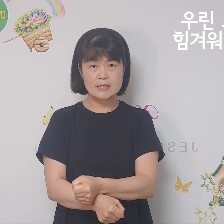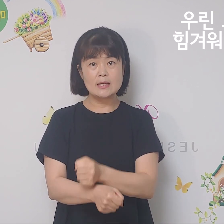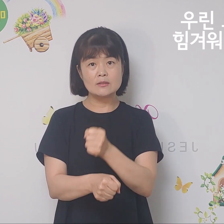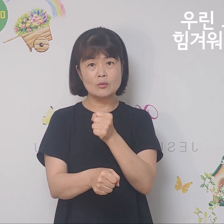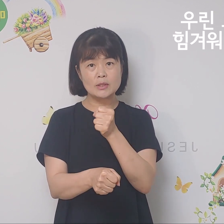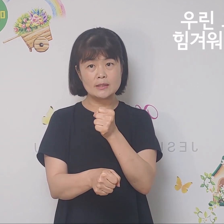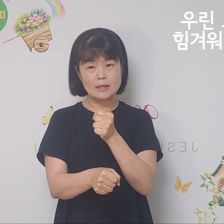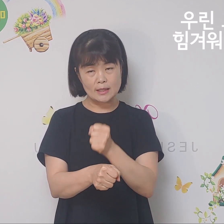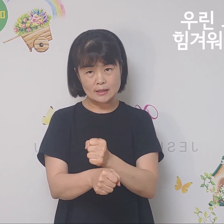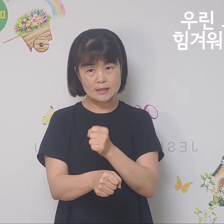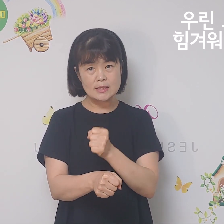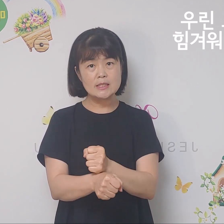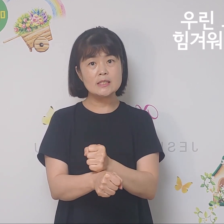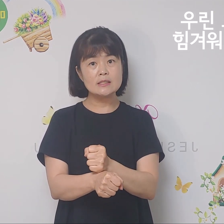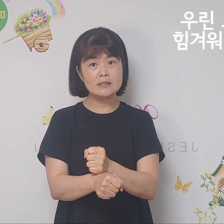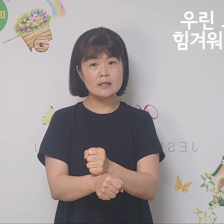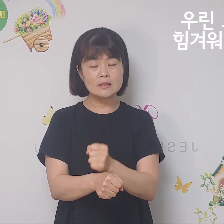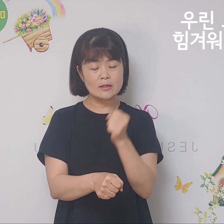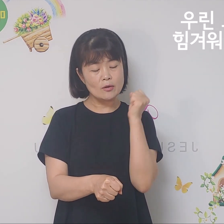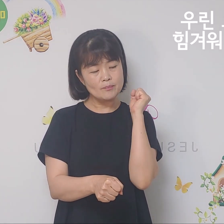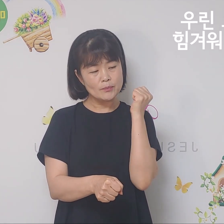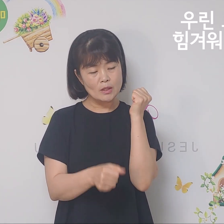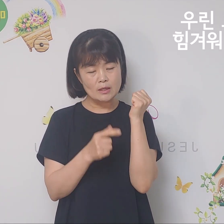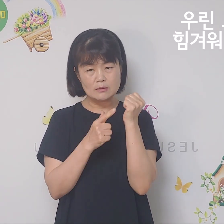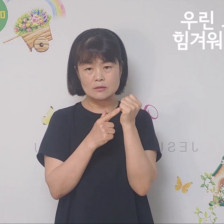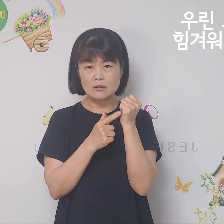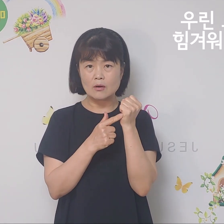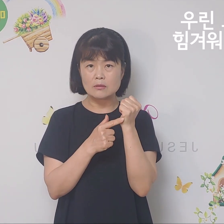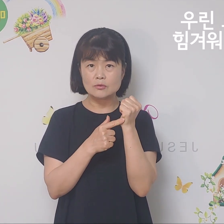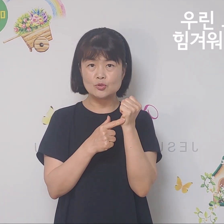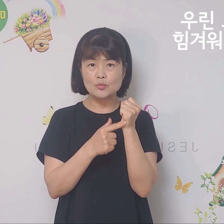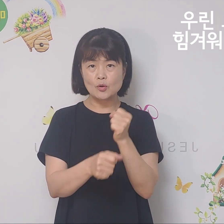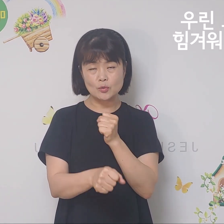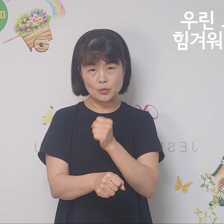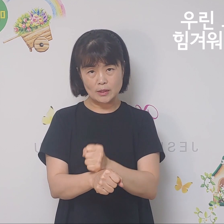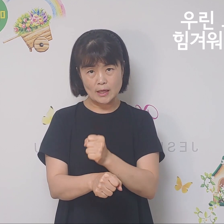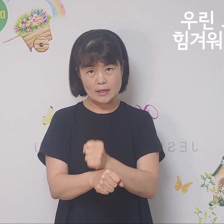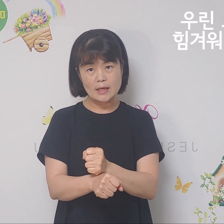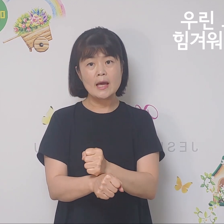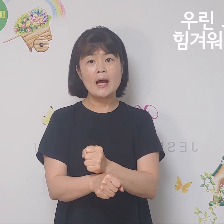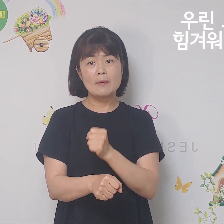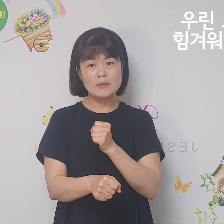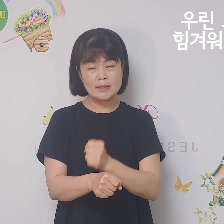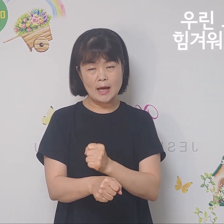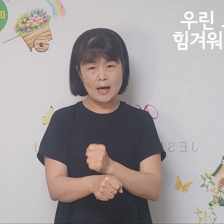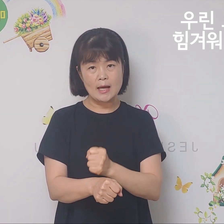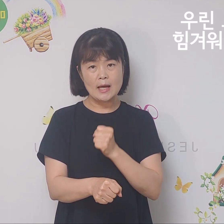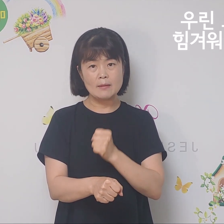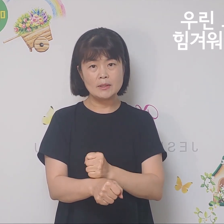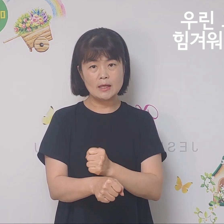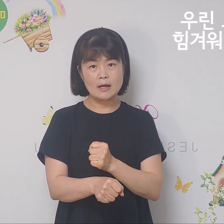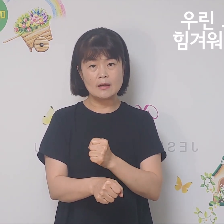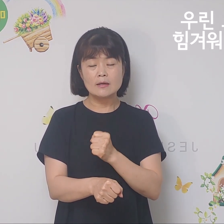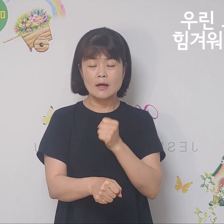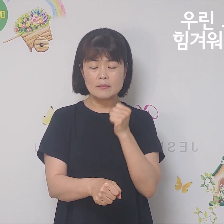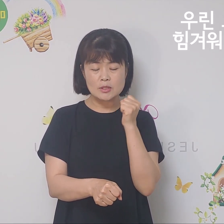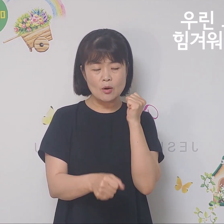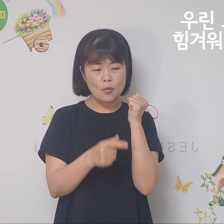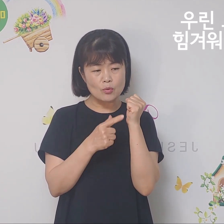X하는 것보다는 약간 이렇게 치신다는 개념. 그러니까는 주먹으로 이렇게 합니다. 하면서